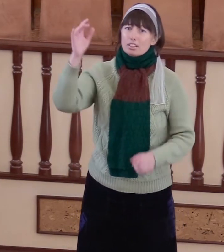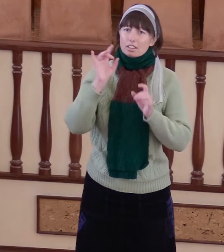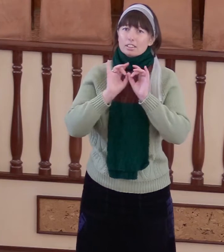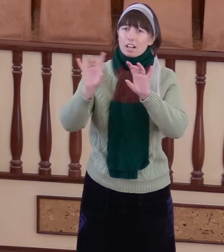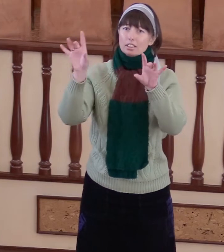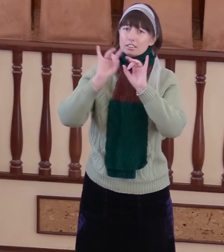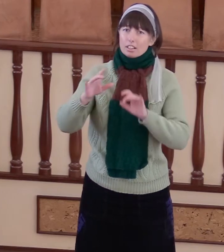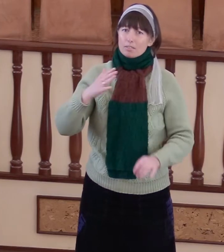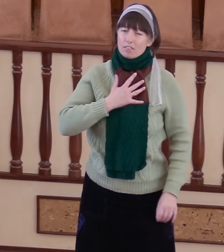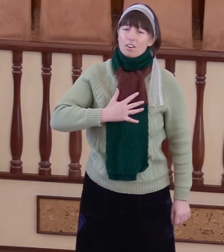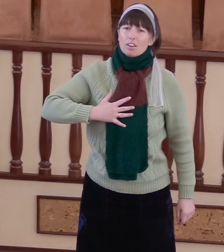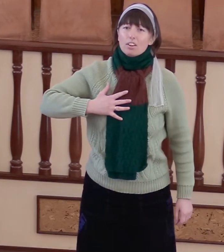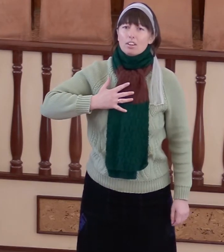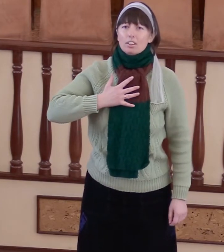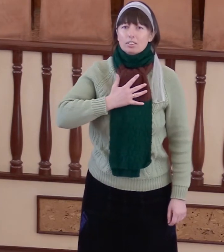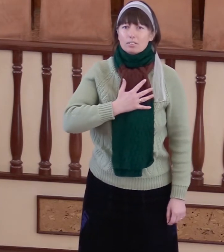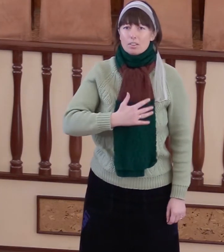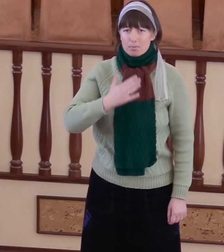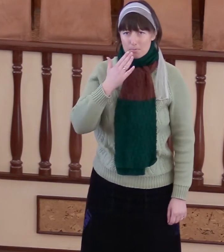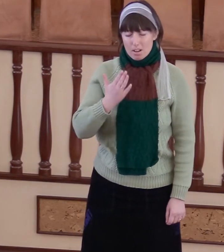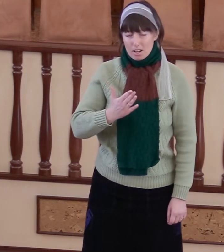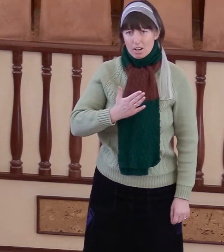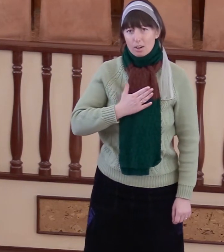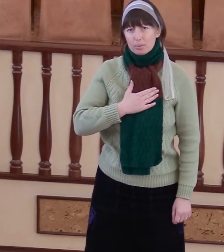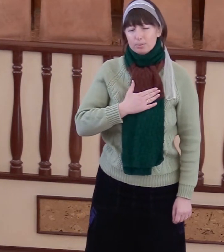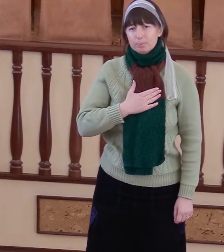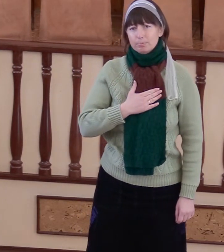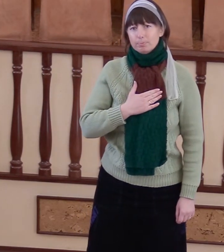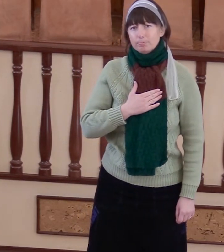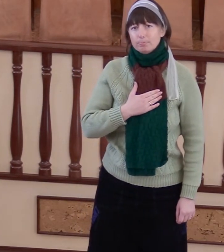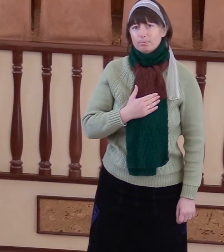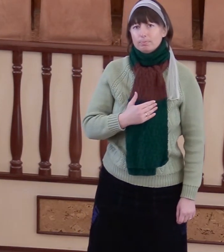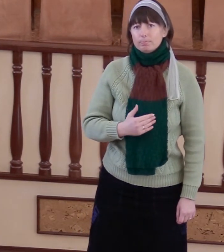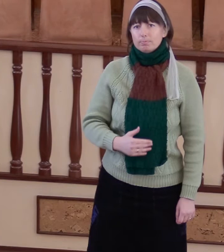Скорбь души моей.